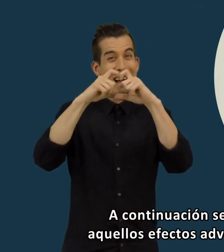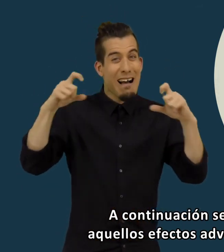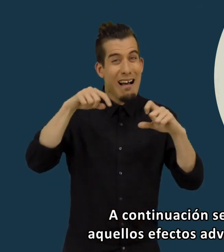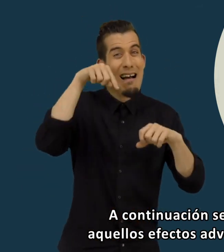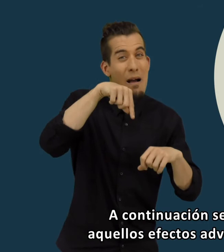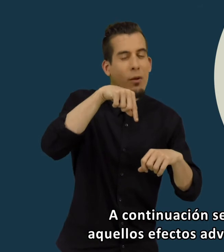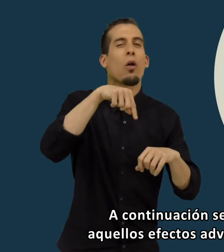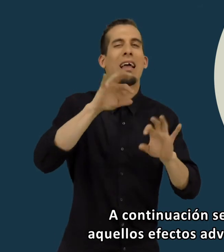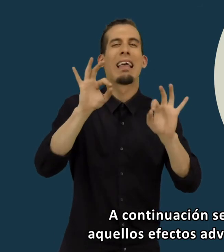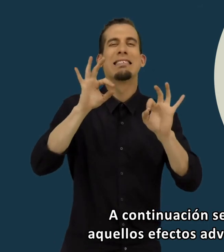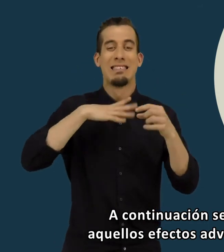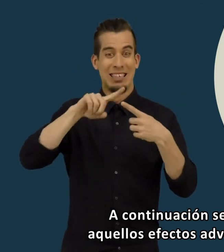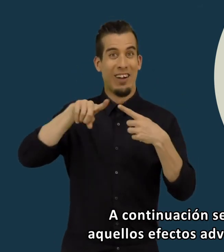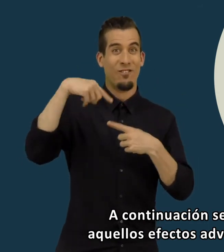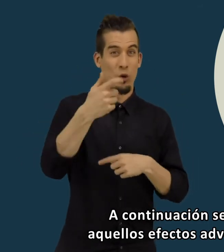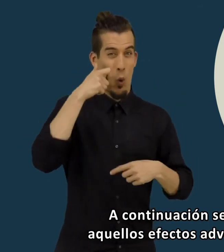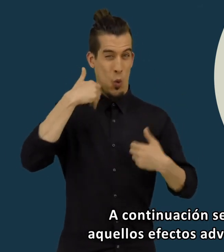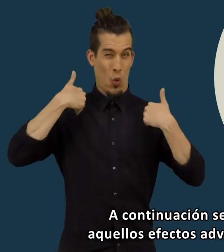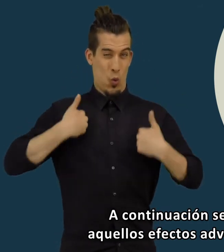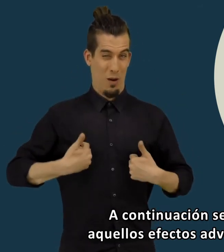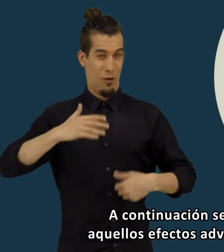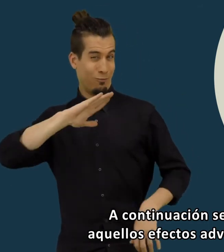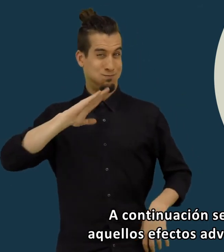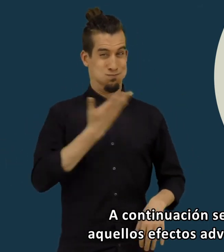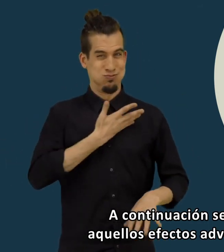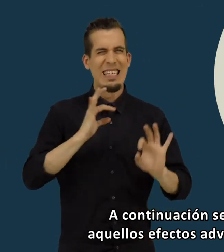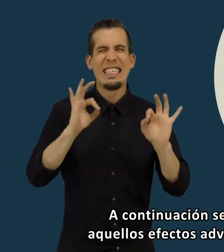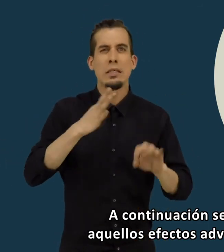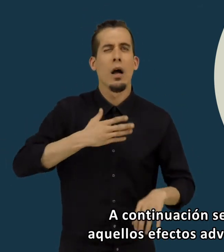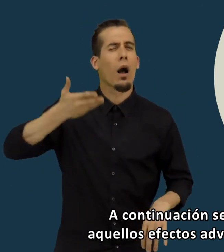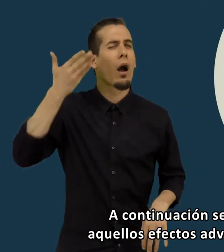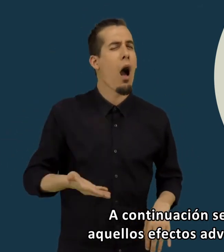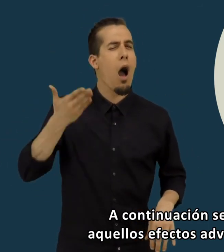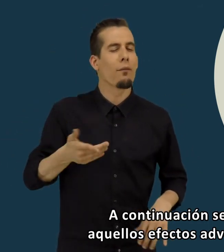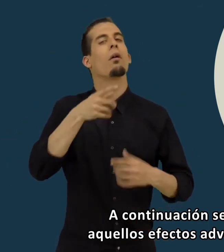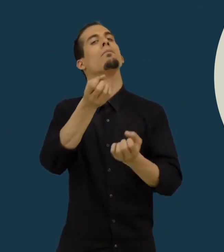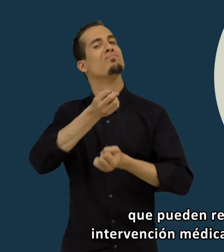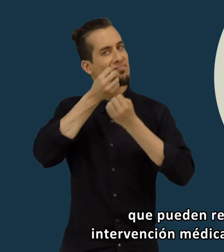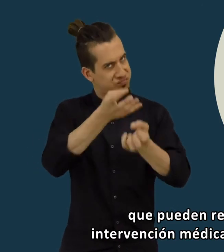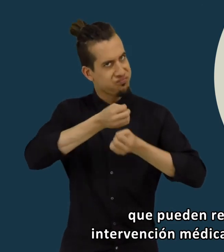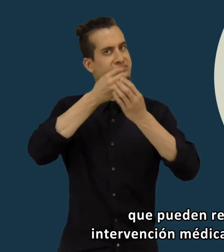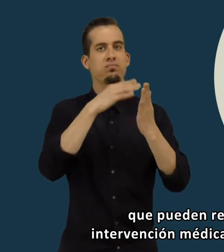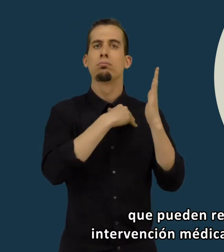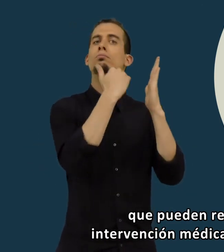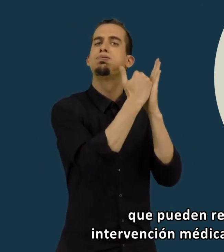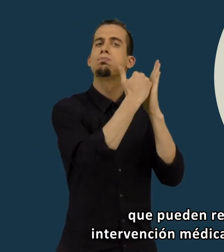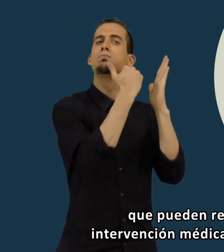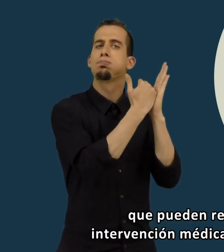A continuación, se detallan aquellos efectos adversos graves que pueden requerir